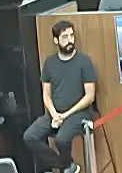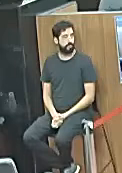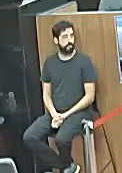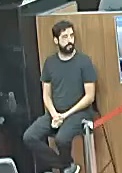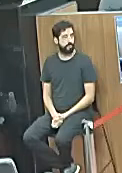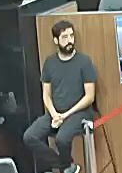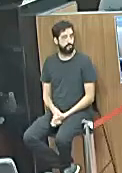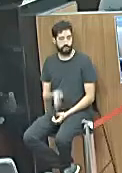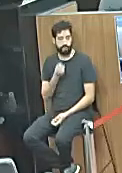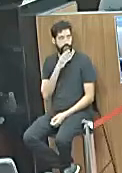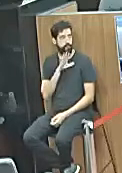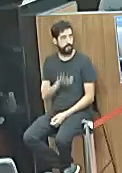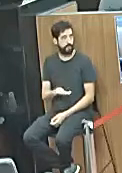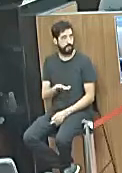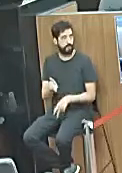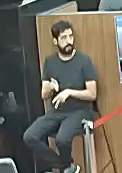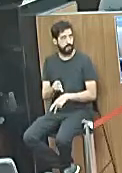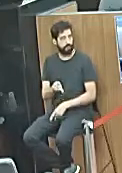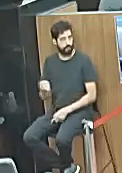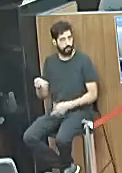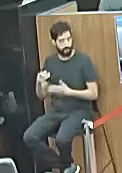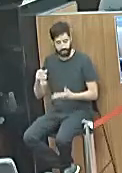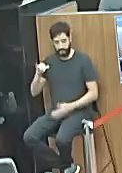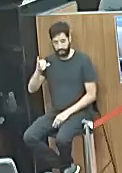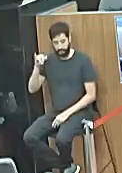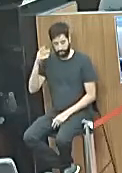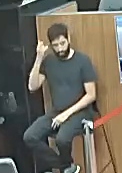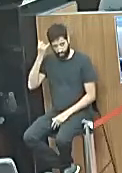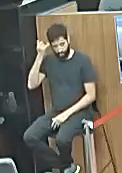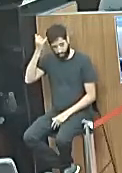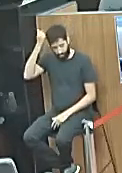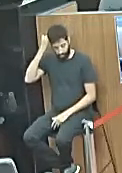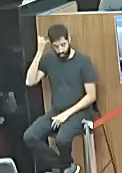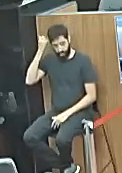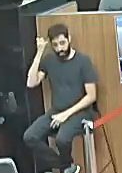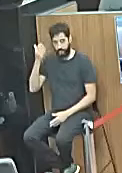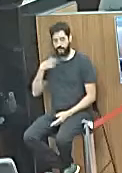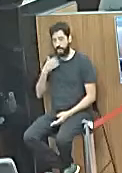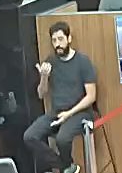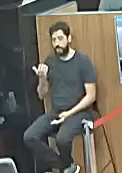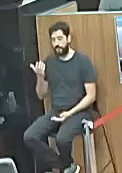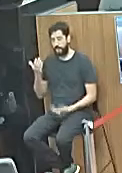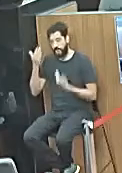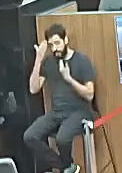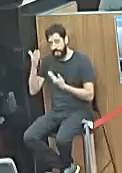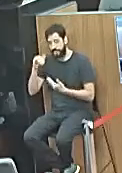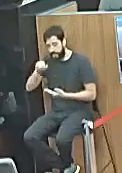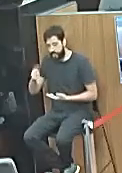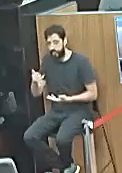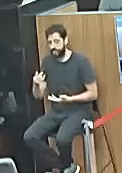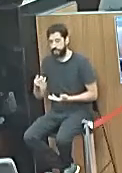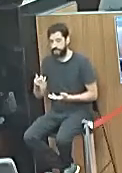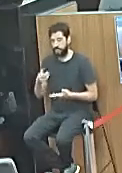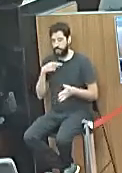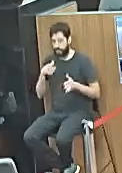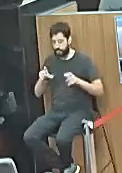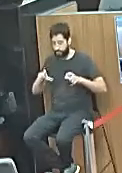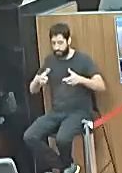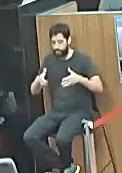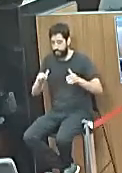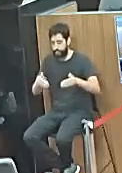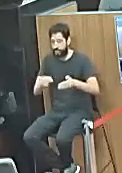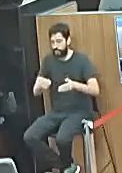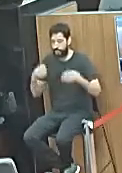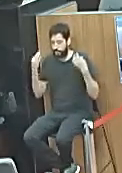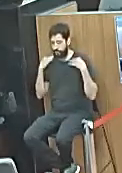boa tarde presidente já freire queria agradecer a oportunidade que o setor de turismo tempo pra